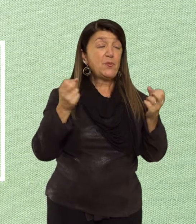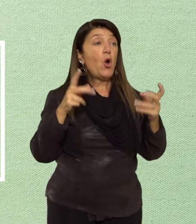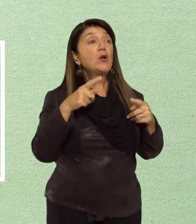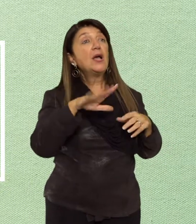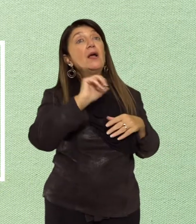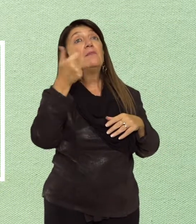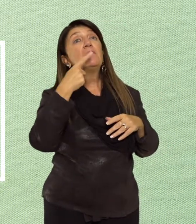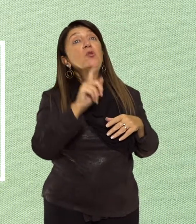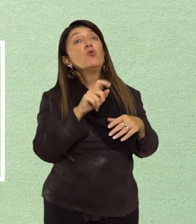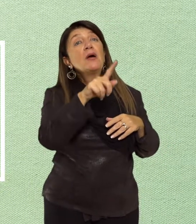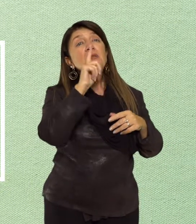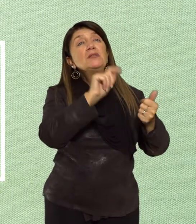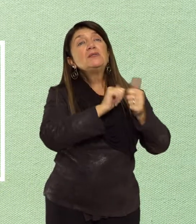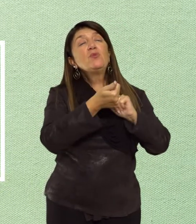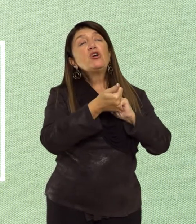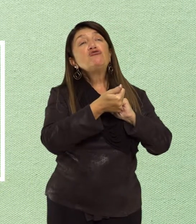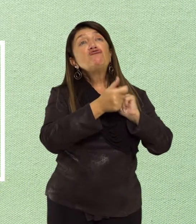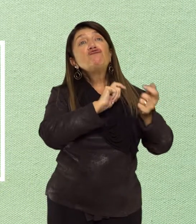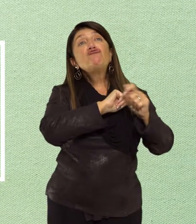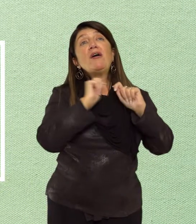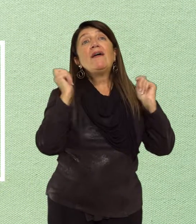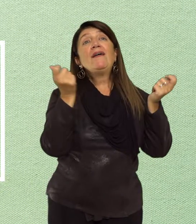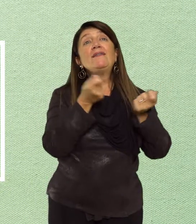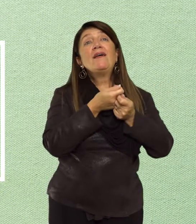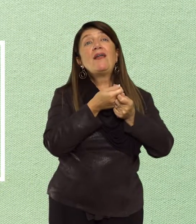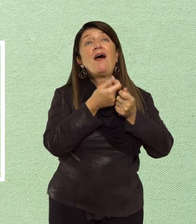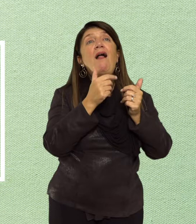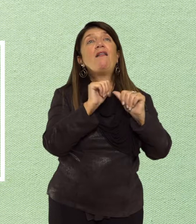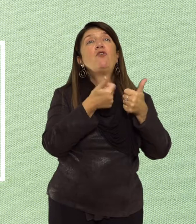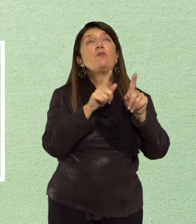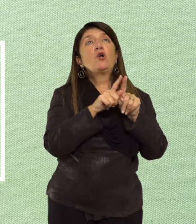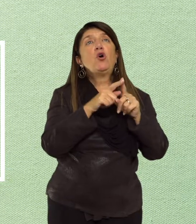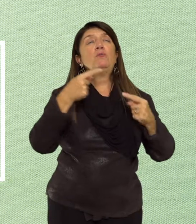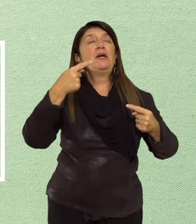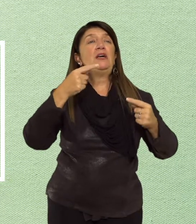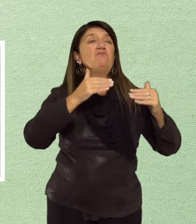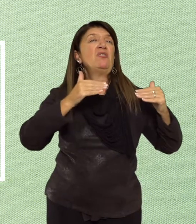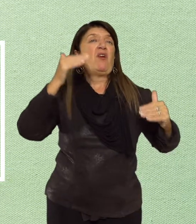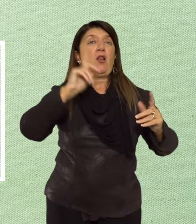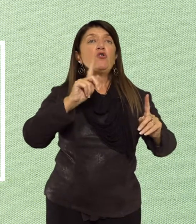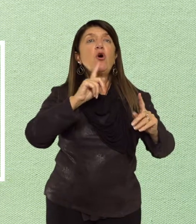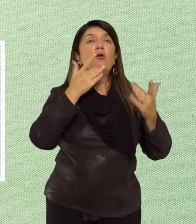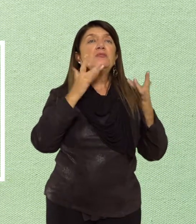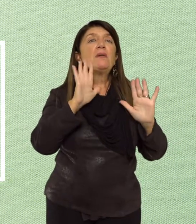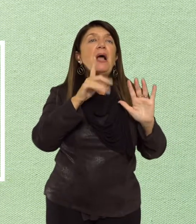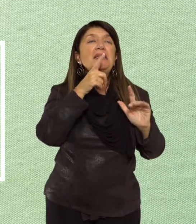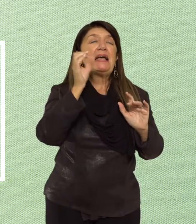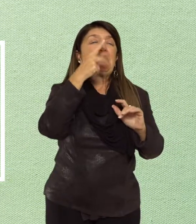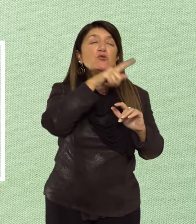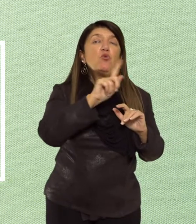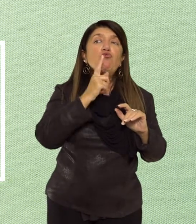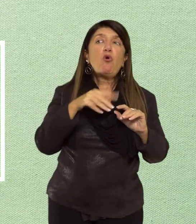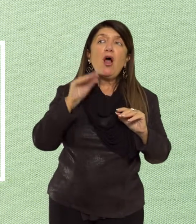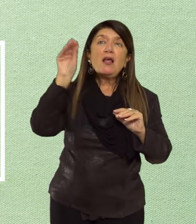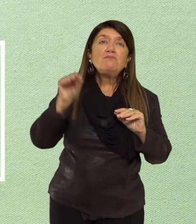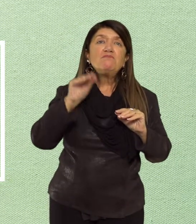generale, anche a livello non agonistico ai massimi livelli, però se vorresti fare, non dico un appello, ma un invito a chi